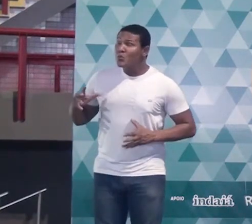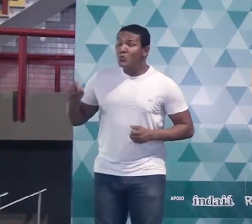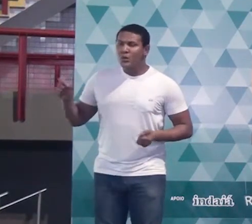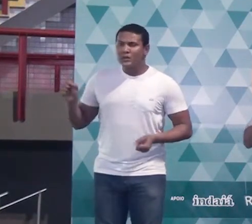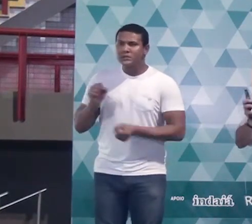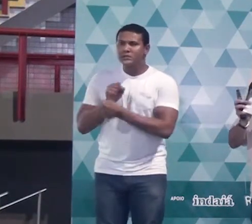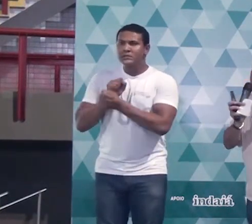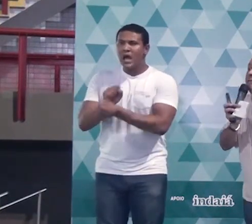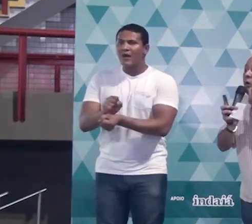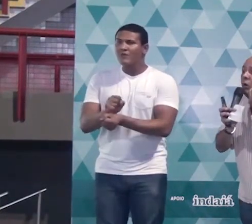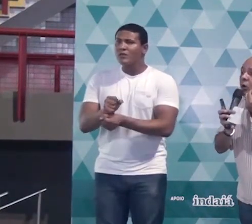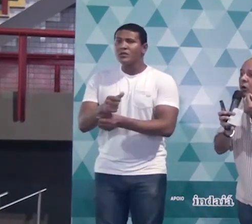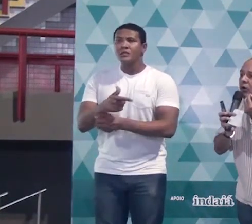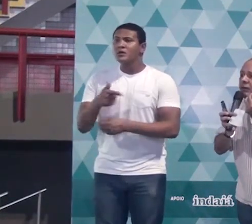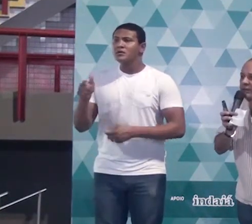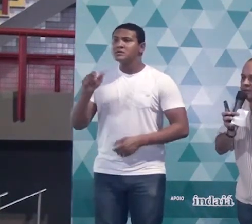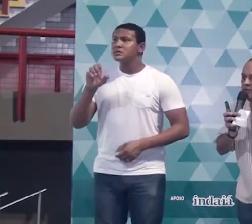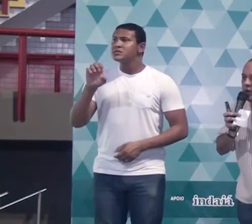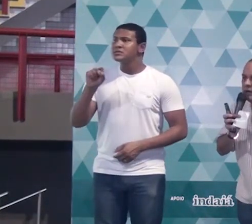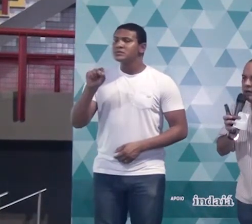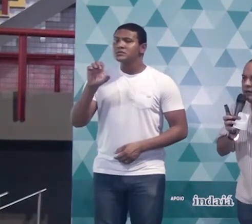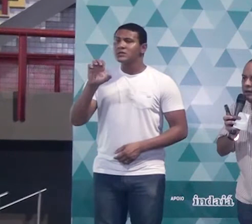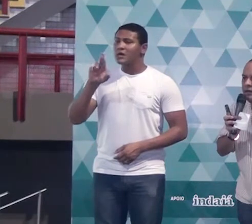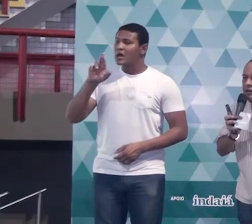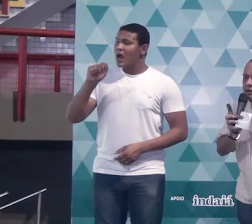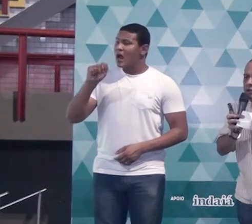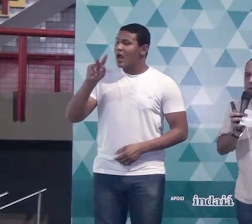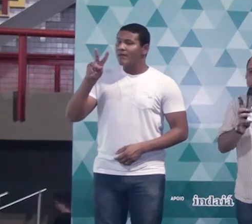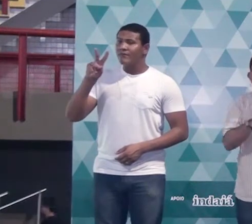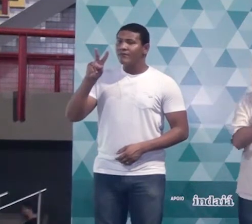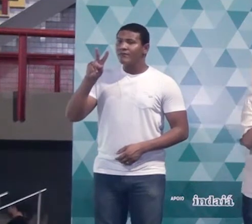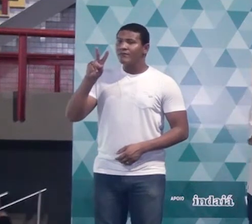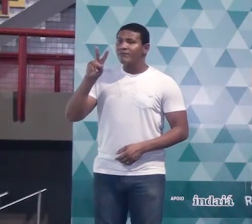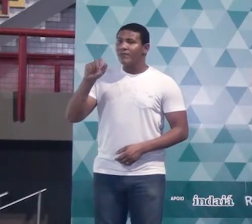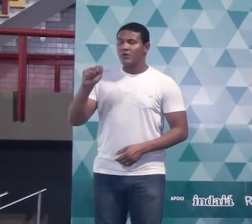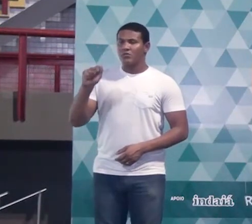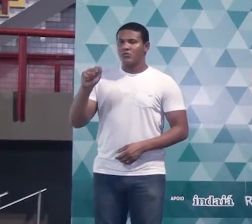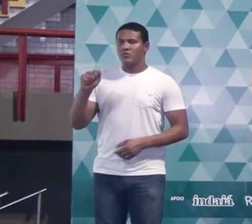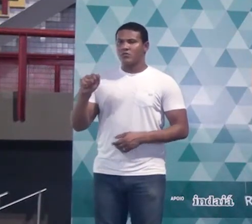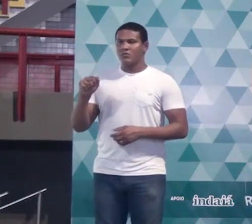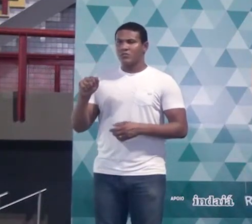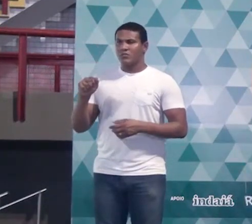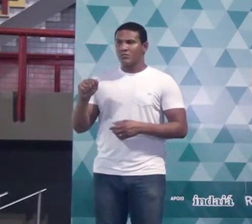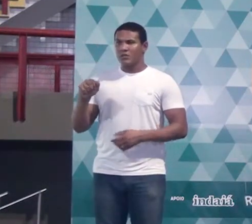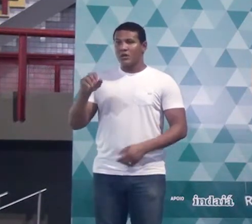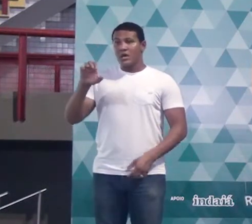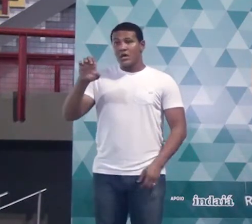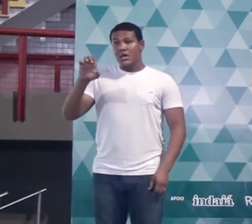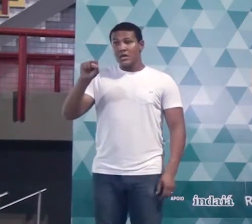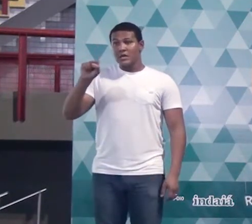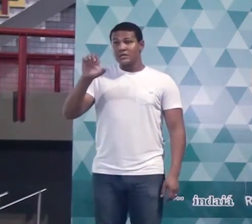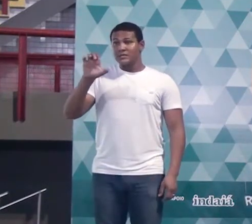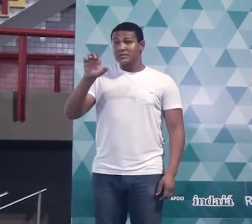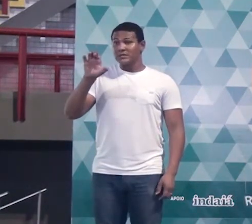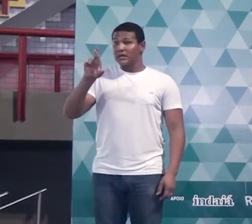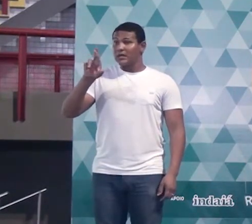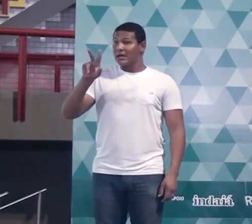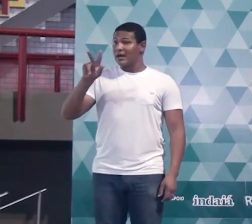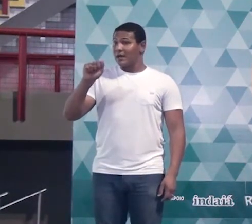Não existe escravo. Se toca? O que existe é